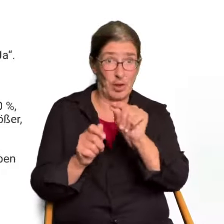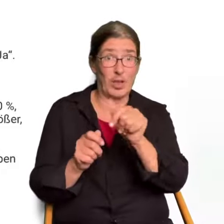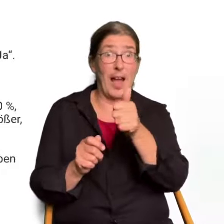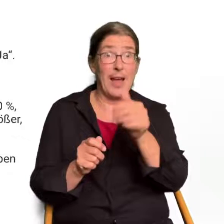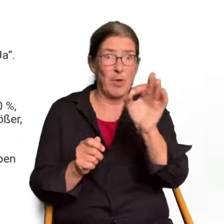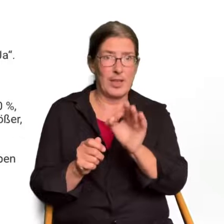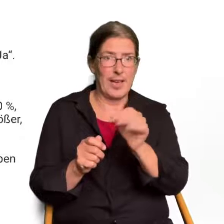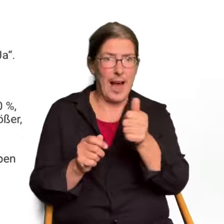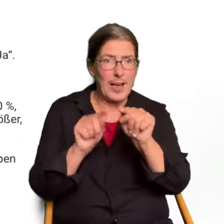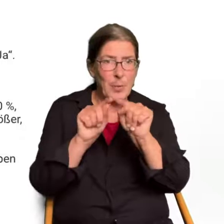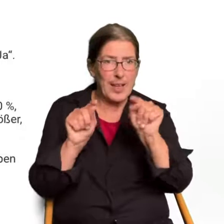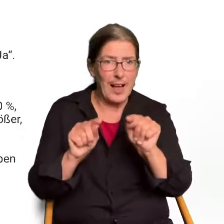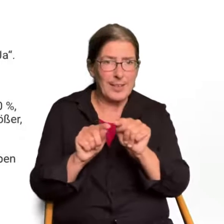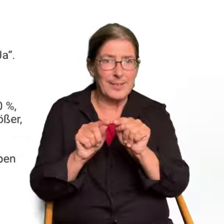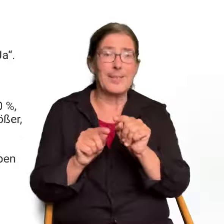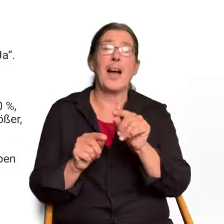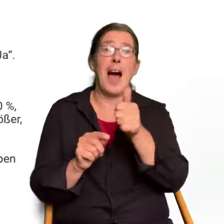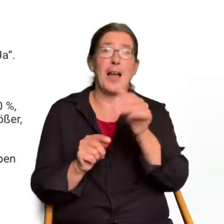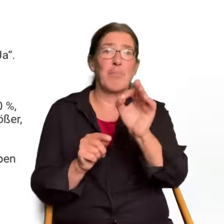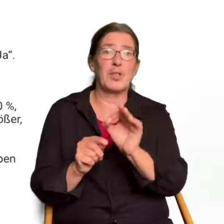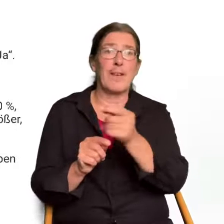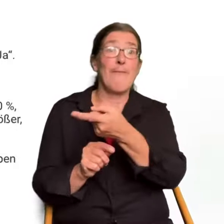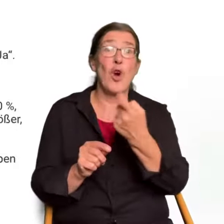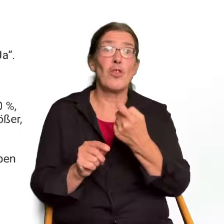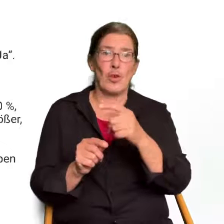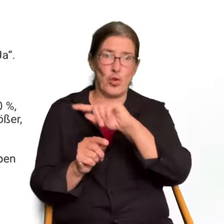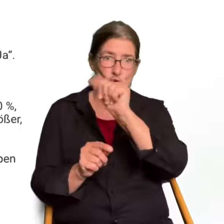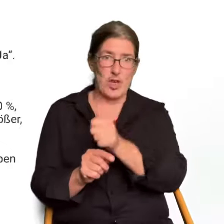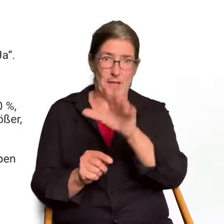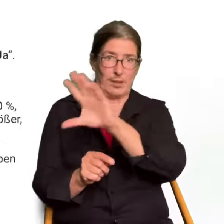ein Quadrat ist also praktisch ein Prozent von 100